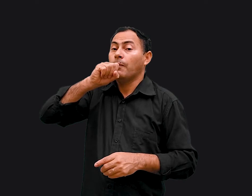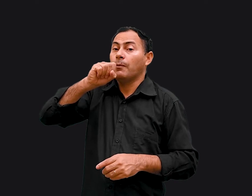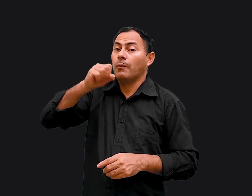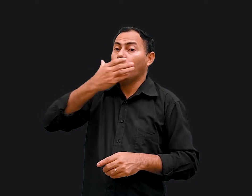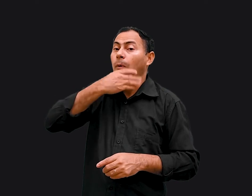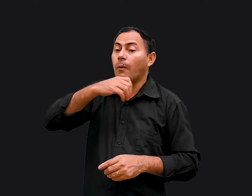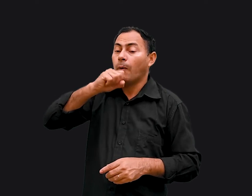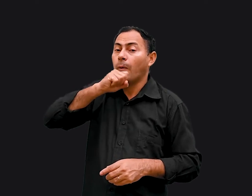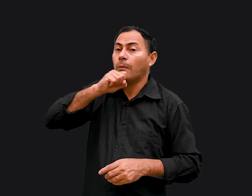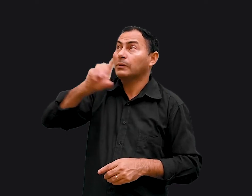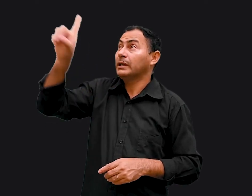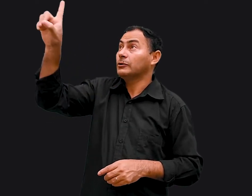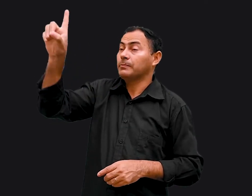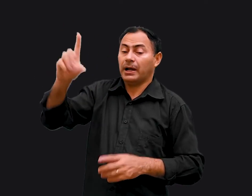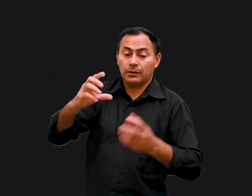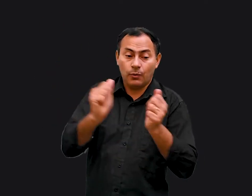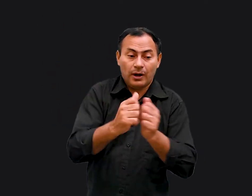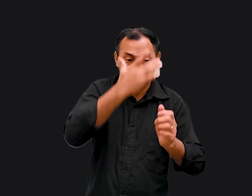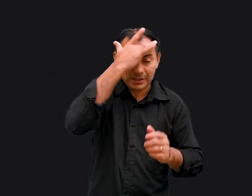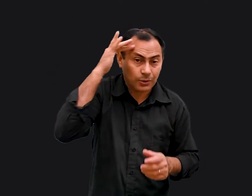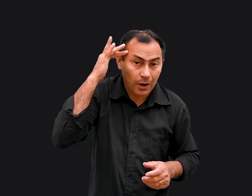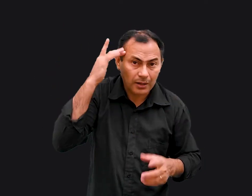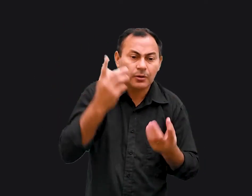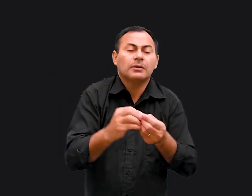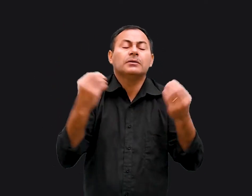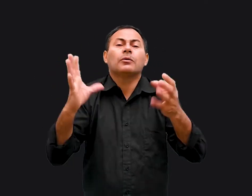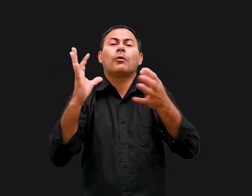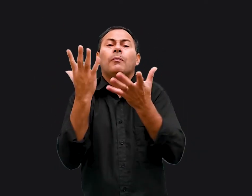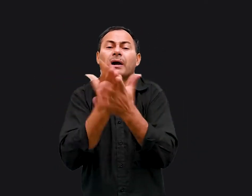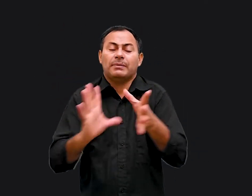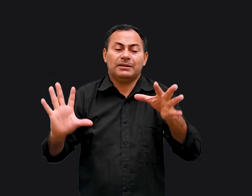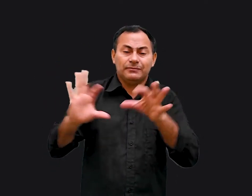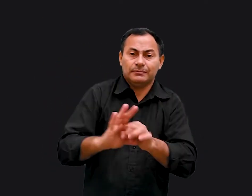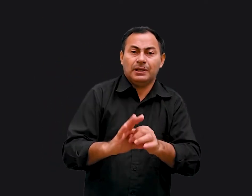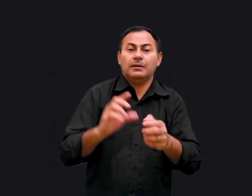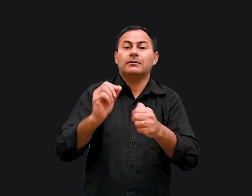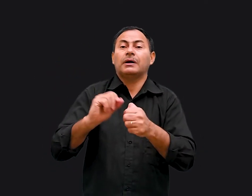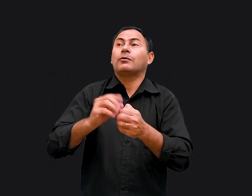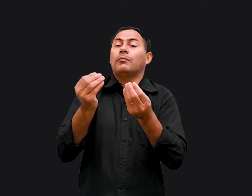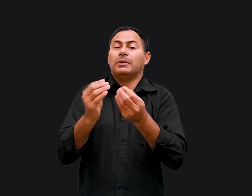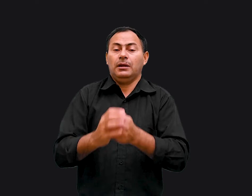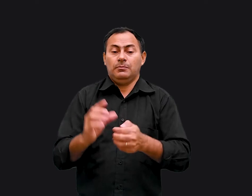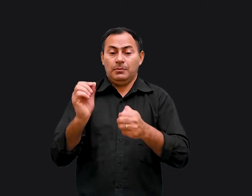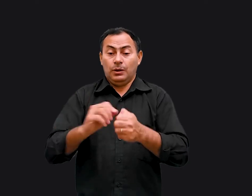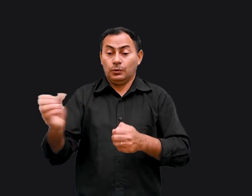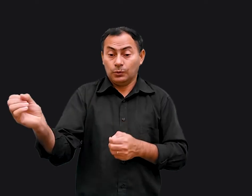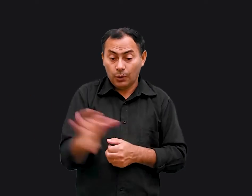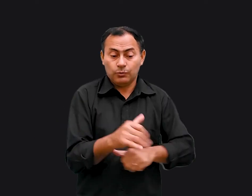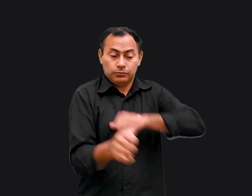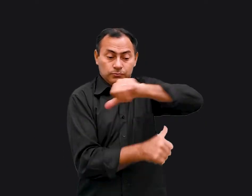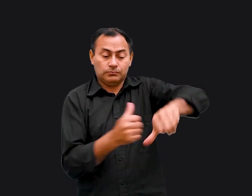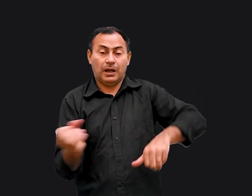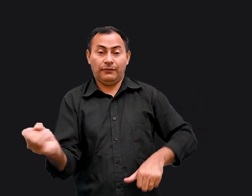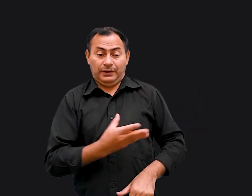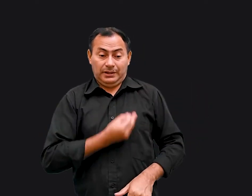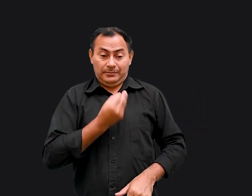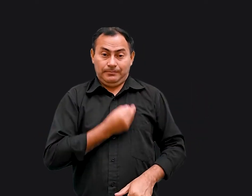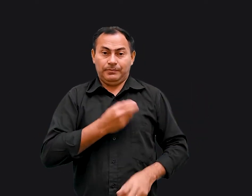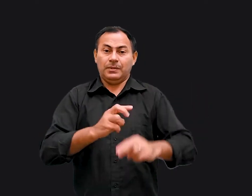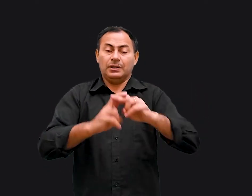em nós o ato de criação de que precisamos? Ele o faz através do novo nascimento. É por isso que o Velho